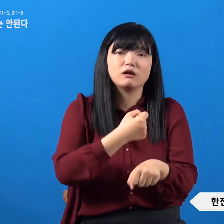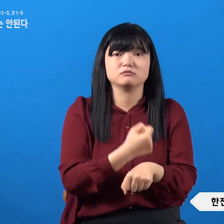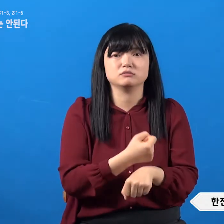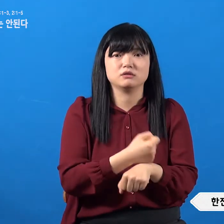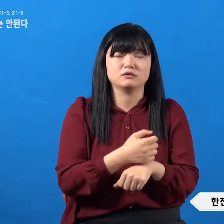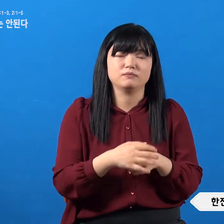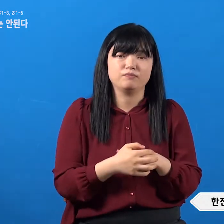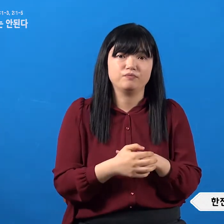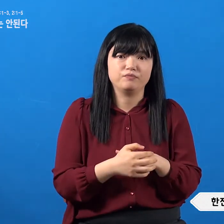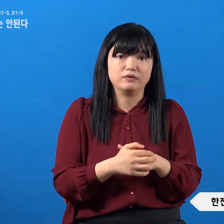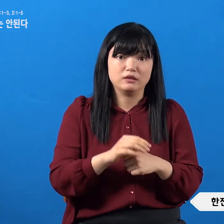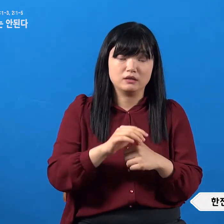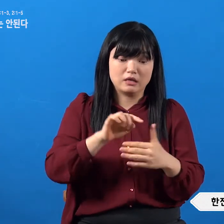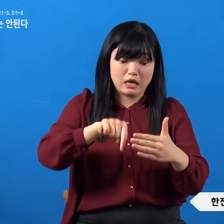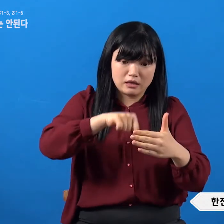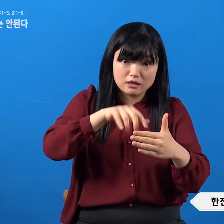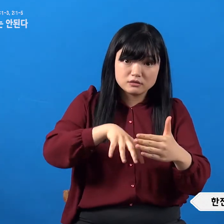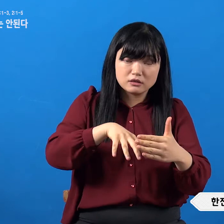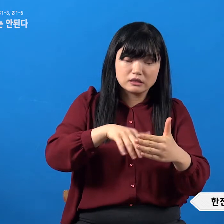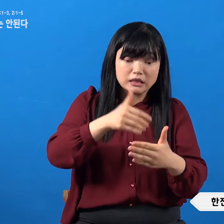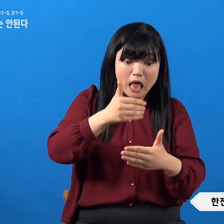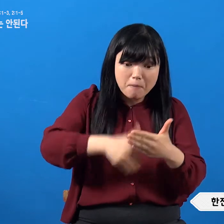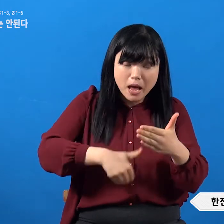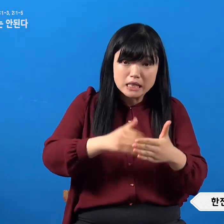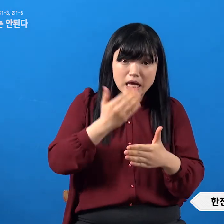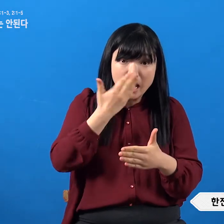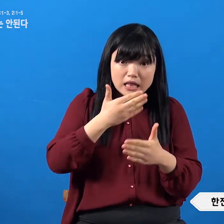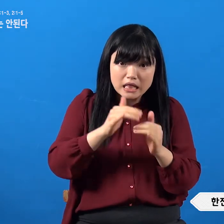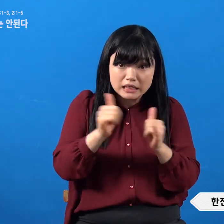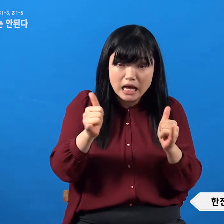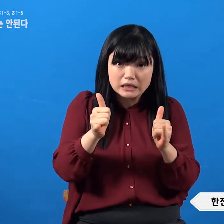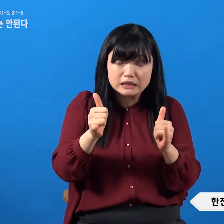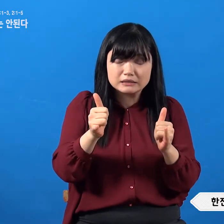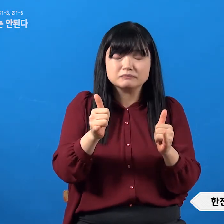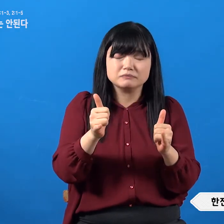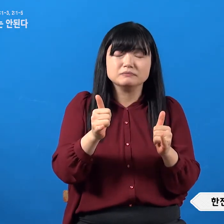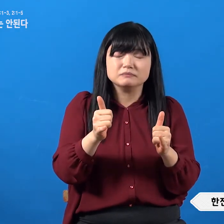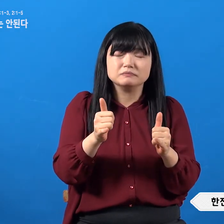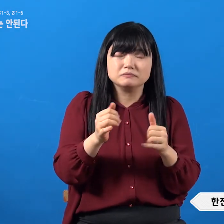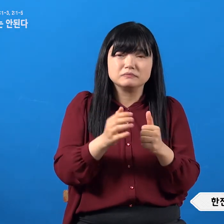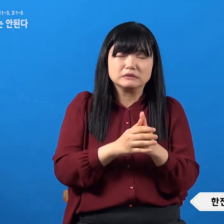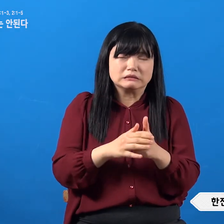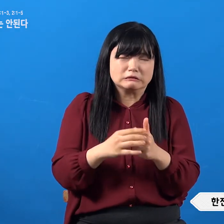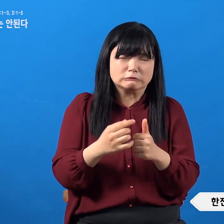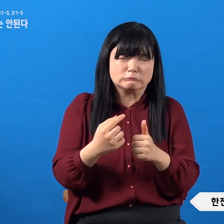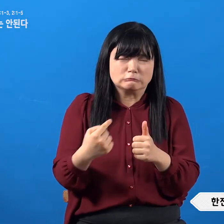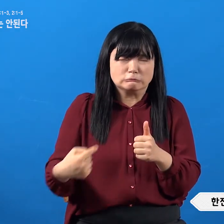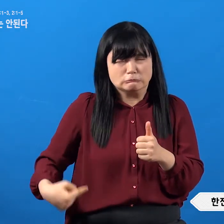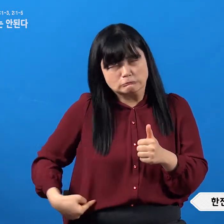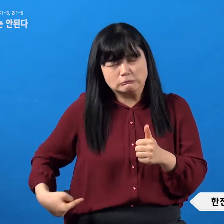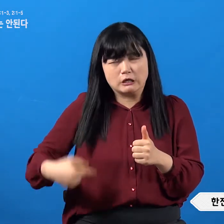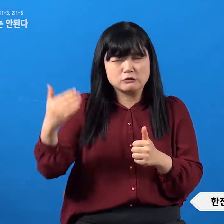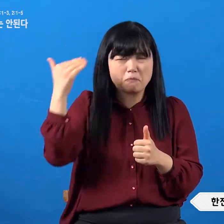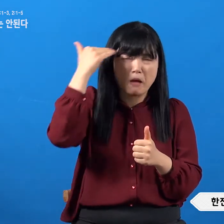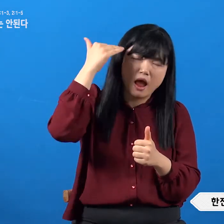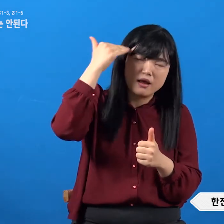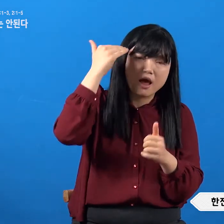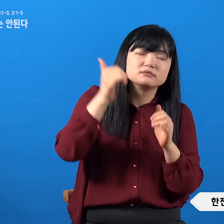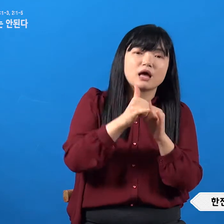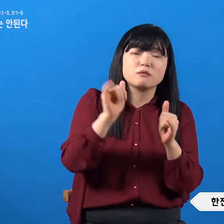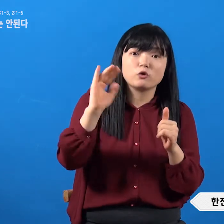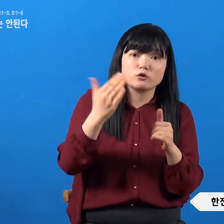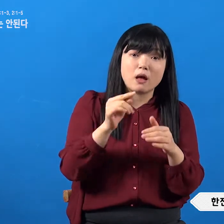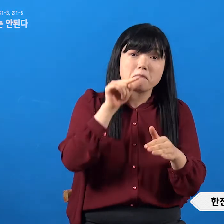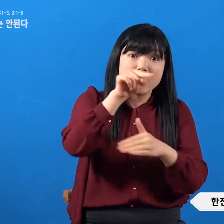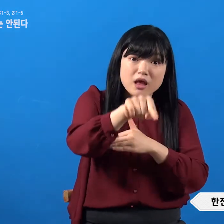하십니다. 안으로는 남아있는 가나안 족속이 찌르는 가시가 되어서 그들을 괴롭혔습니다.